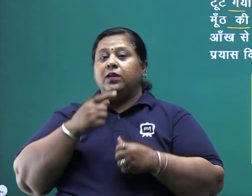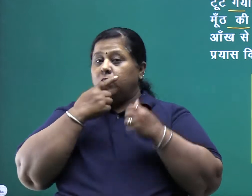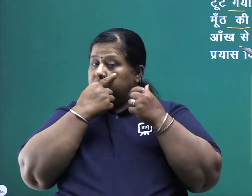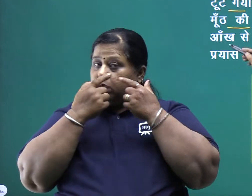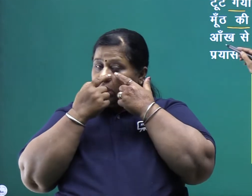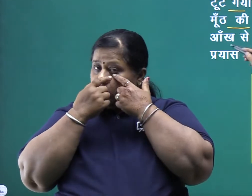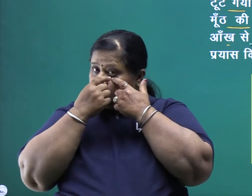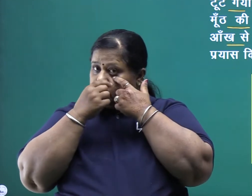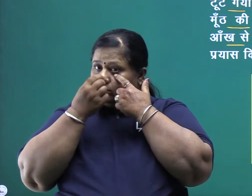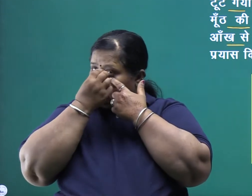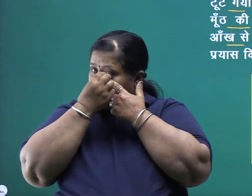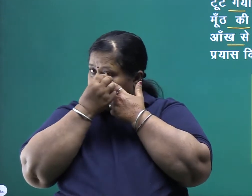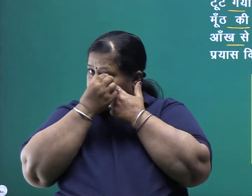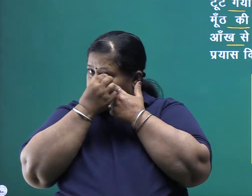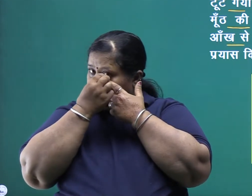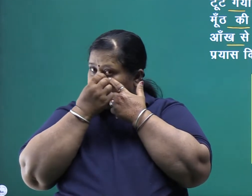उसकी आँख से